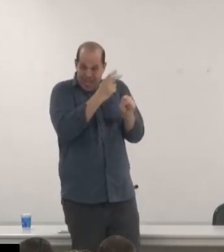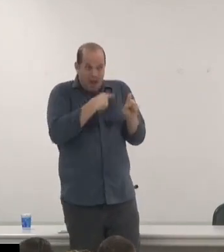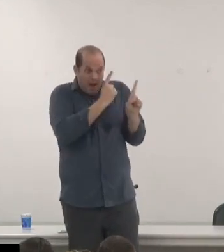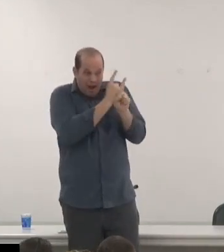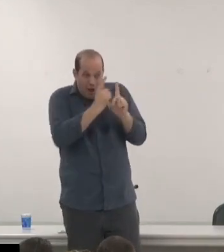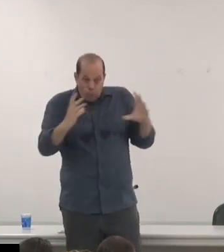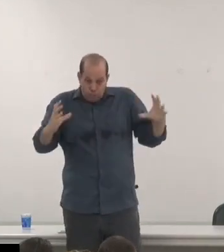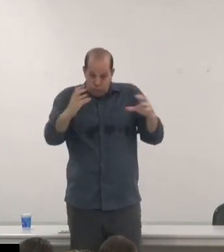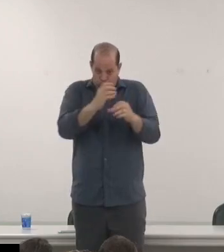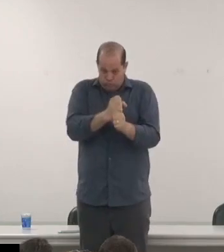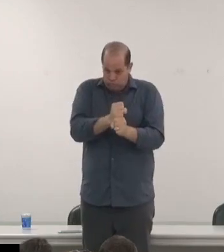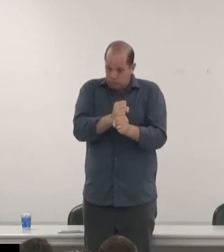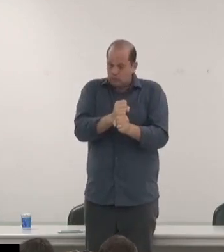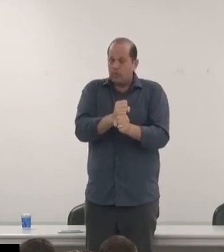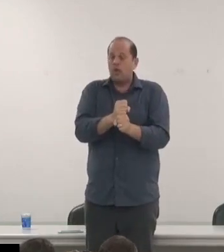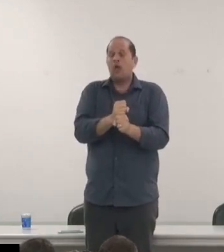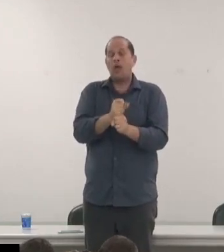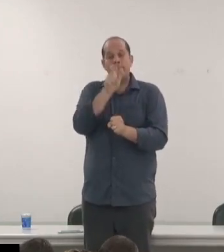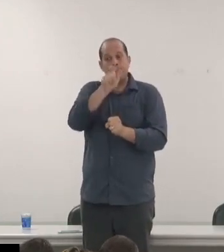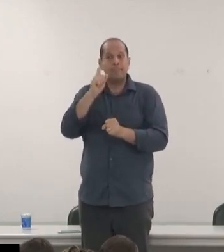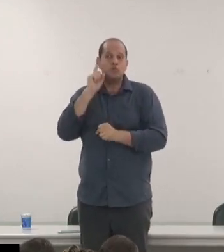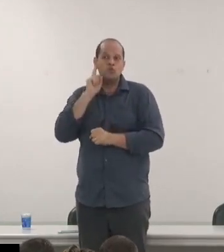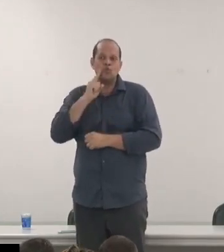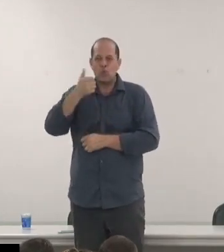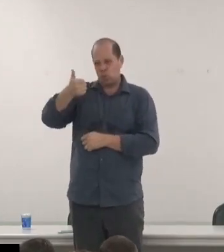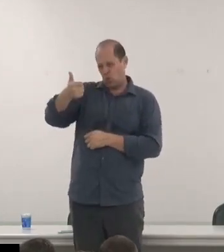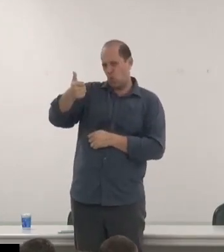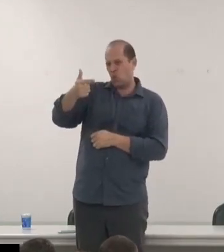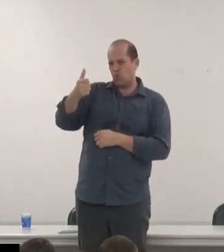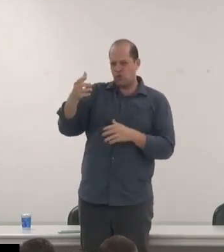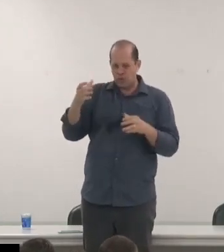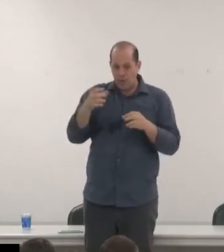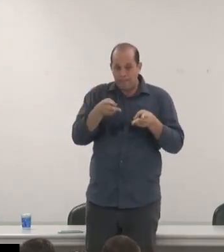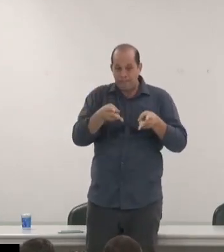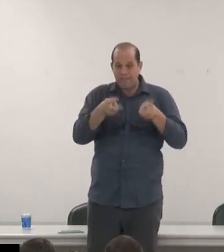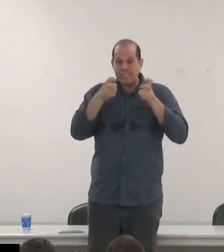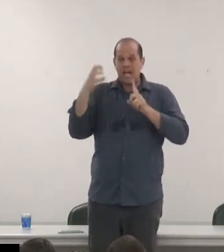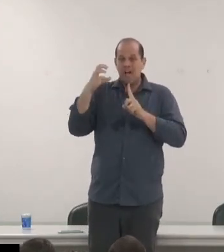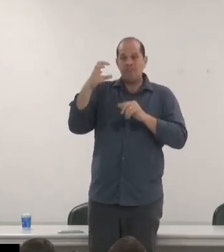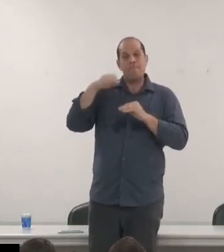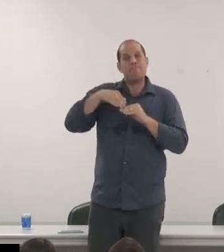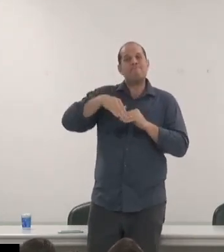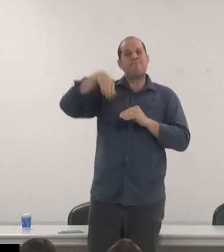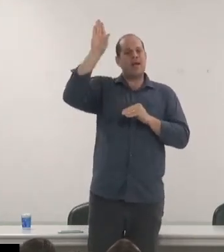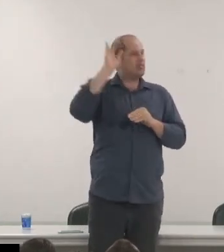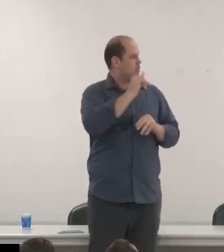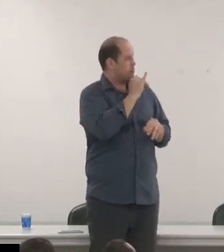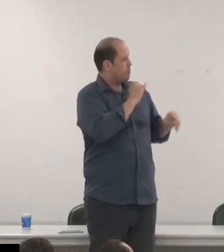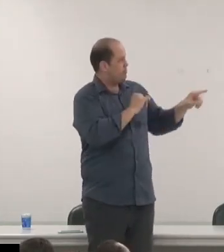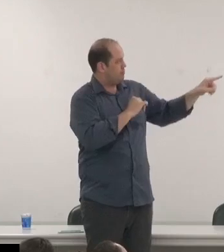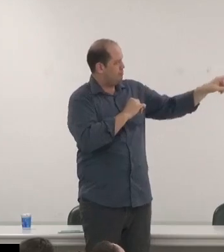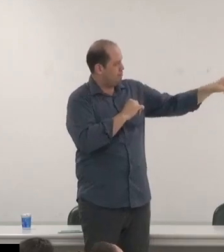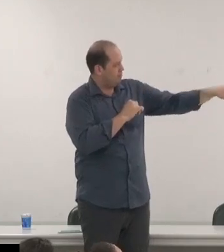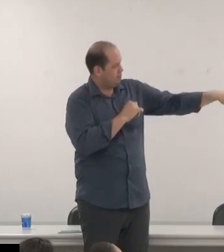exaustão. E aí, falando de empréstimos linguísticos na Libras, a gente percebe que tem uma